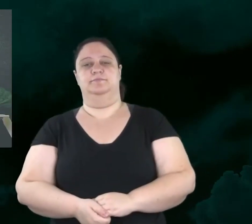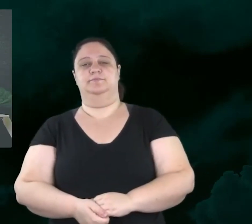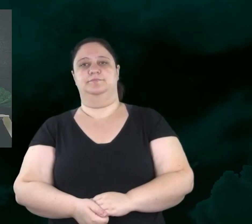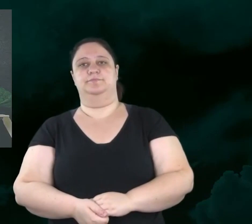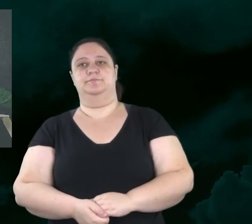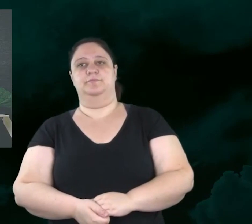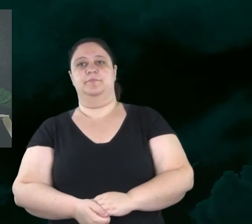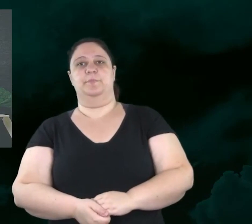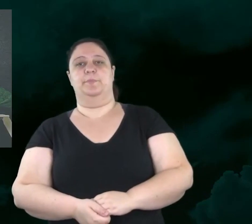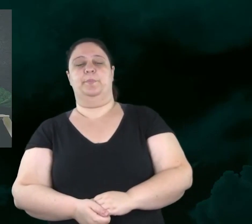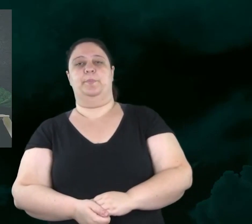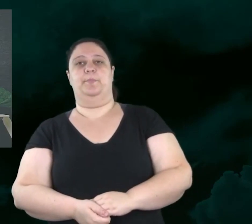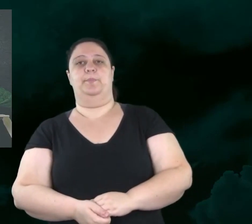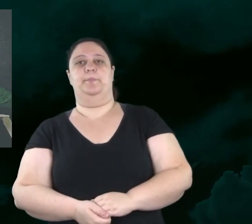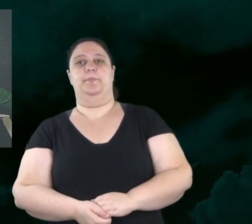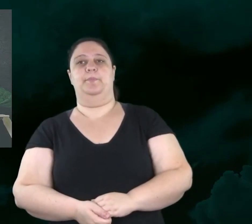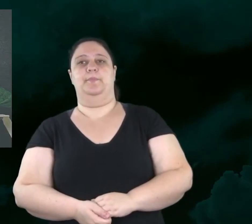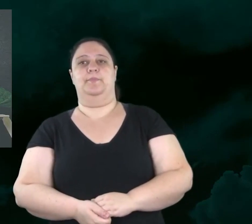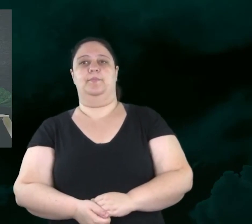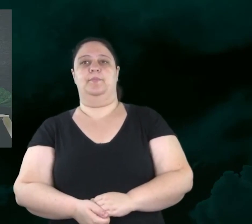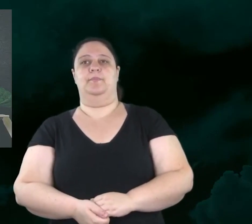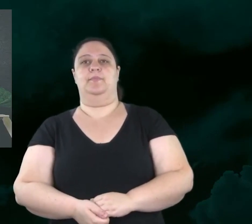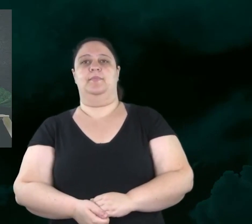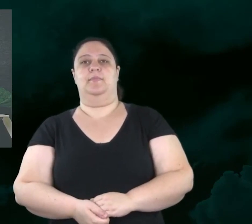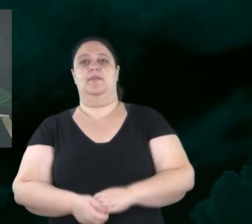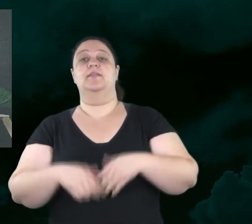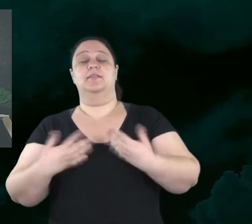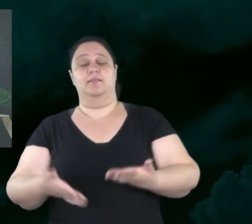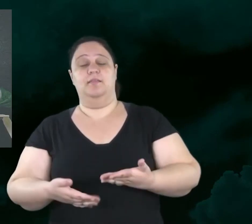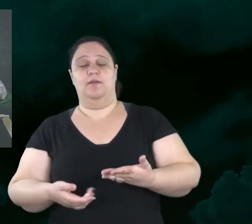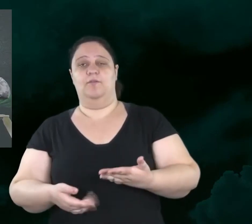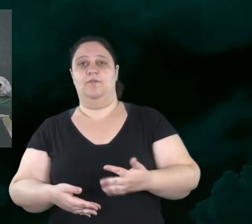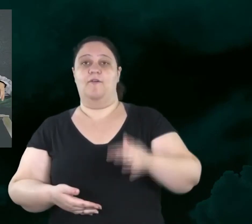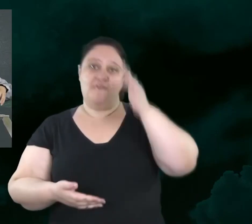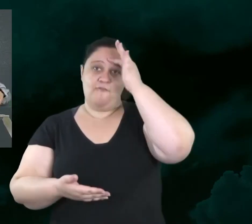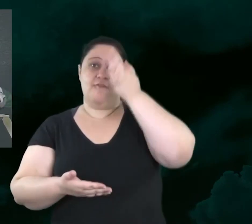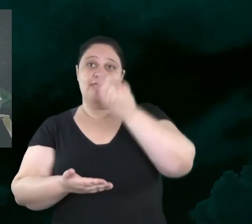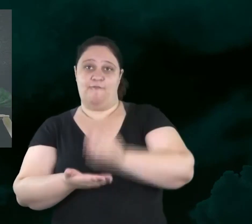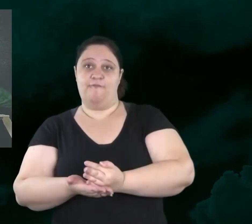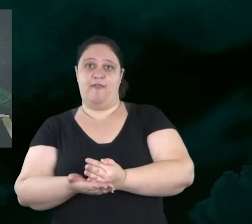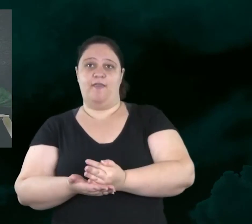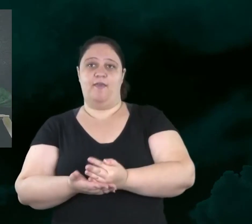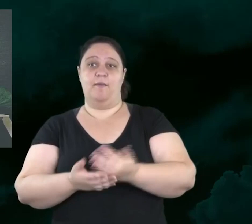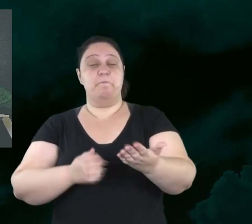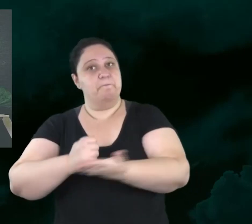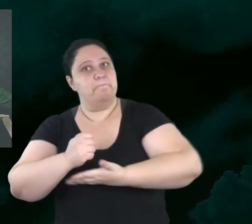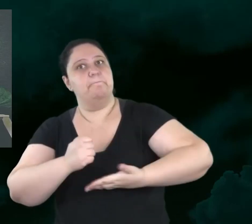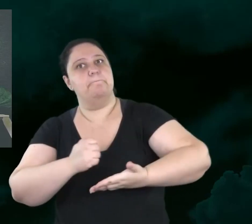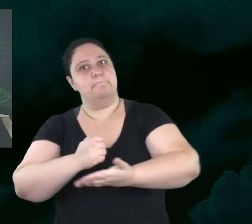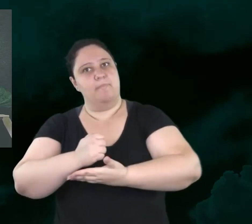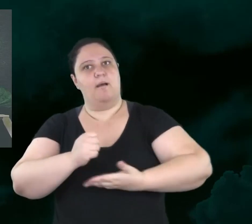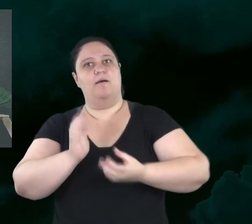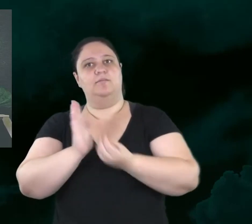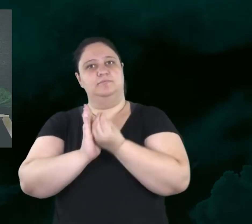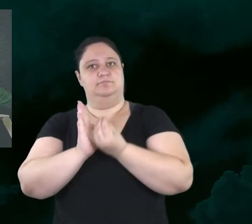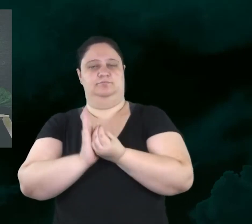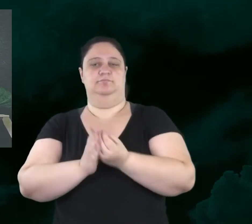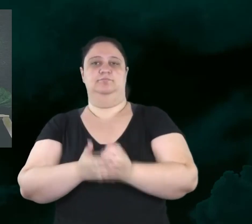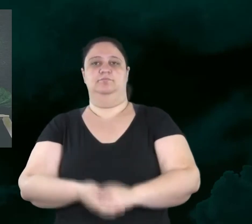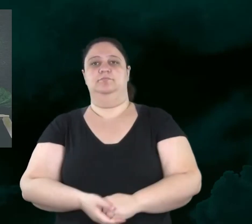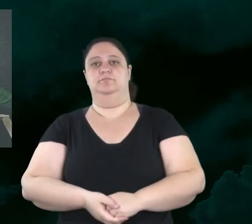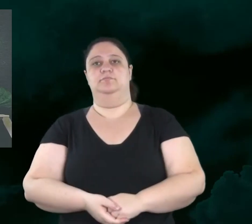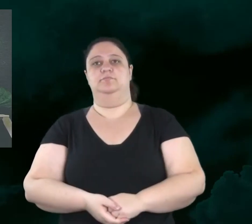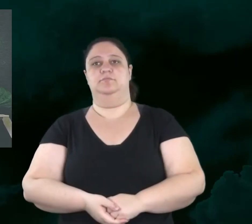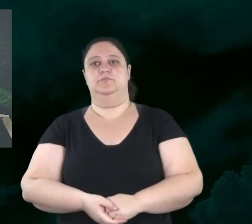vida. Portanto, irmãos, é essa fé que faz parte da estrutura da vida da igreja. Eu me refiro